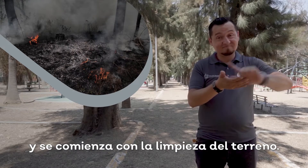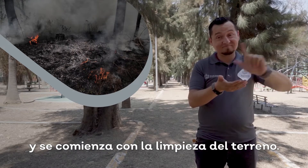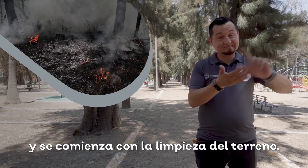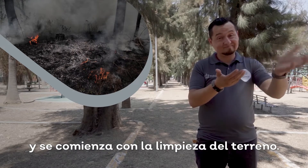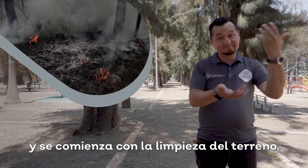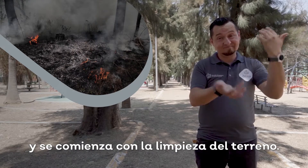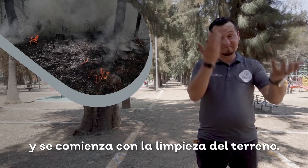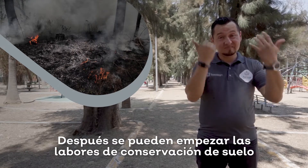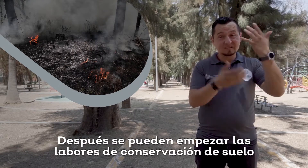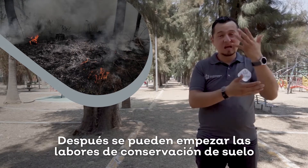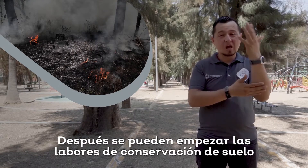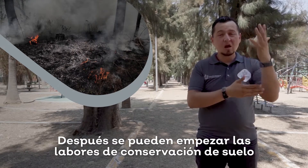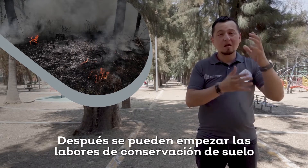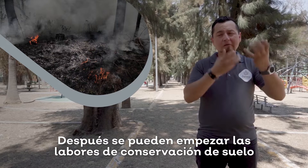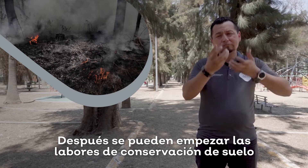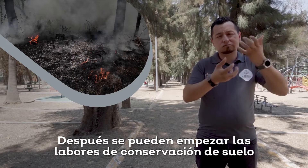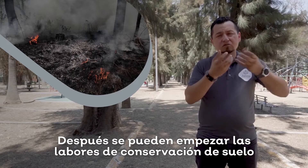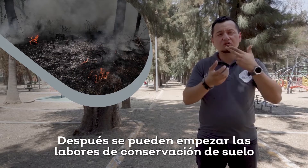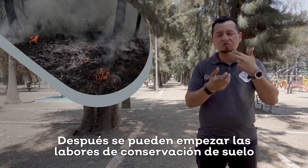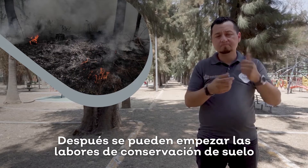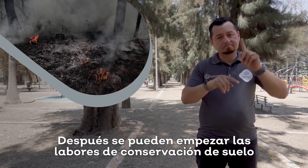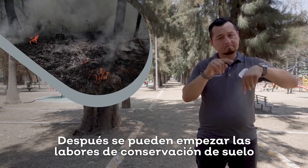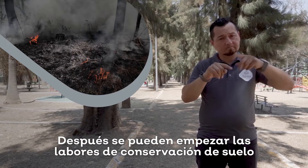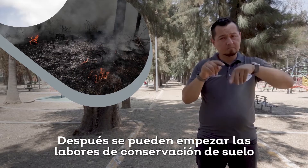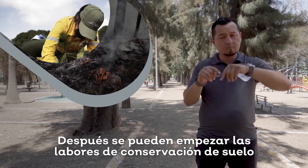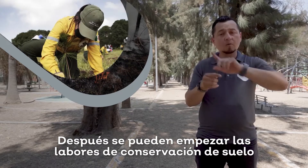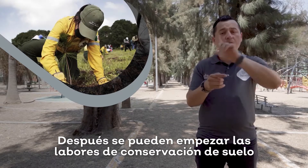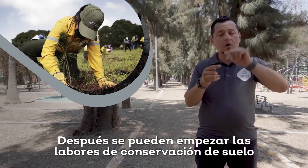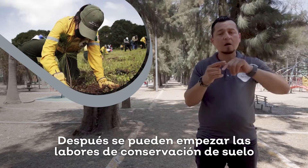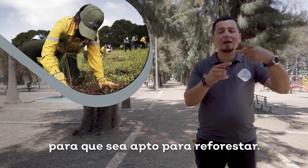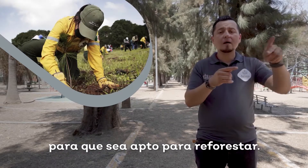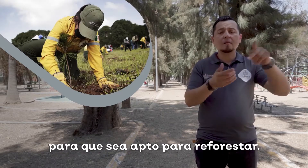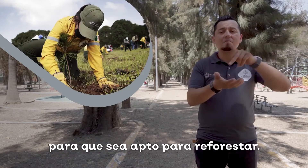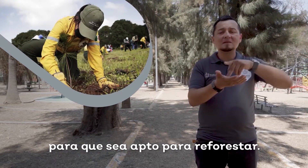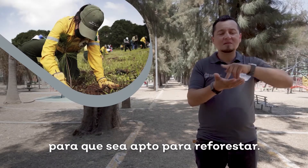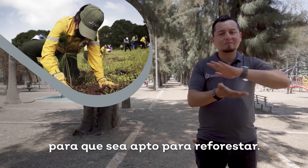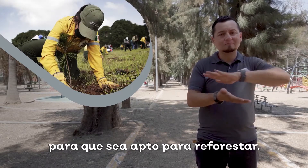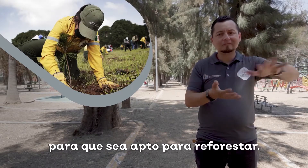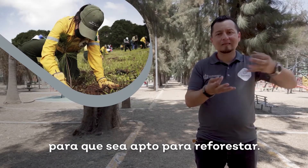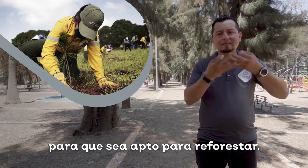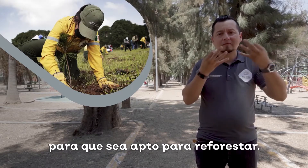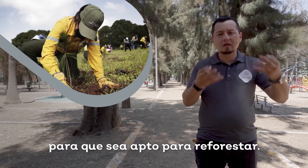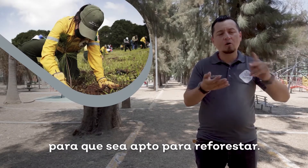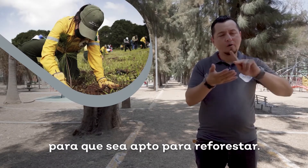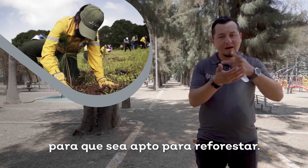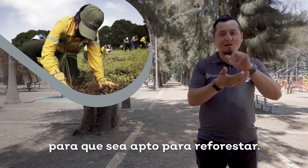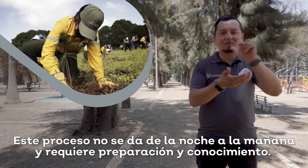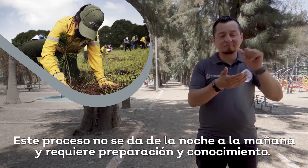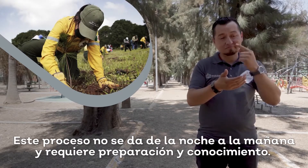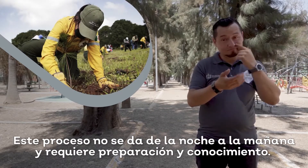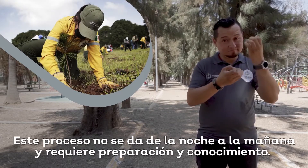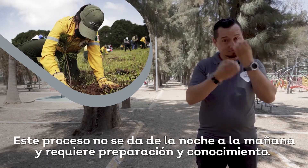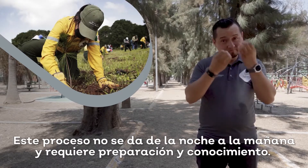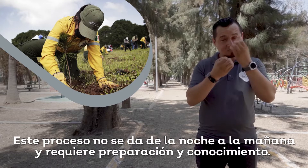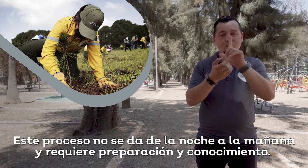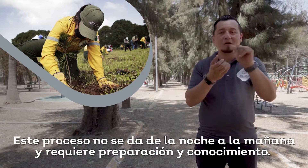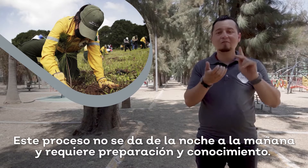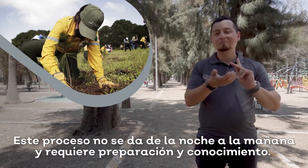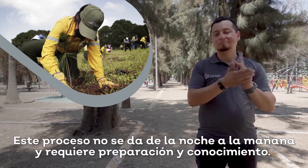terreno. Después se pueden empezar las labores de conservación de suelo para que sea apto para reforestar. Este proceso no se da de la